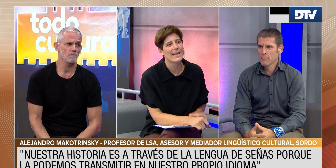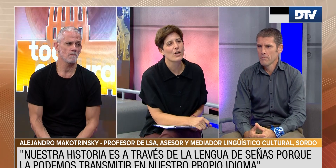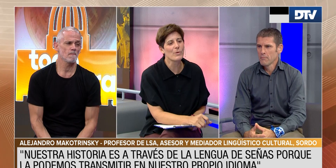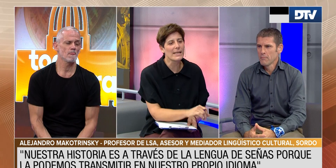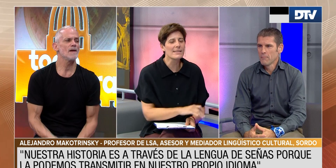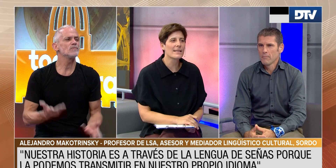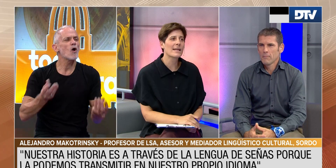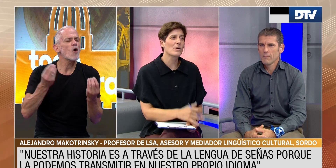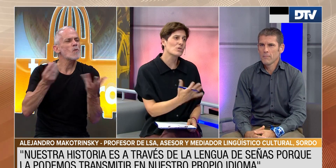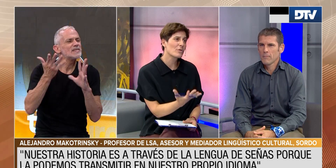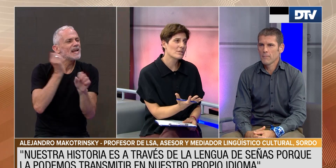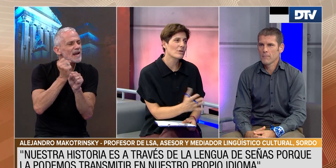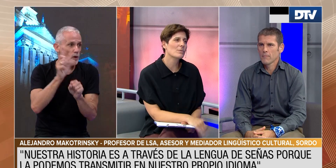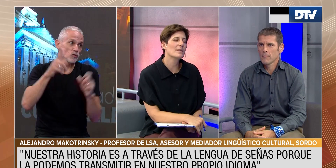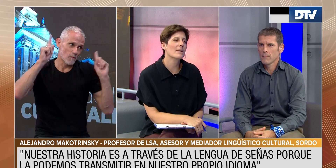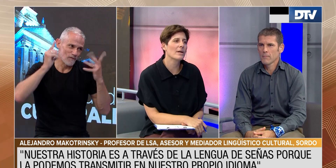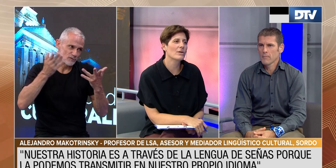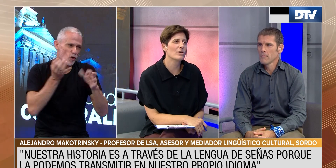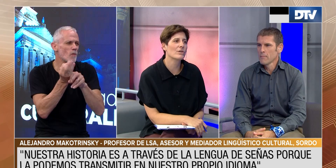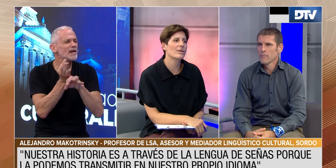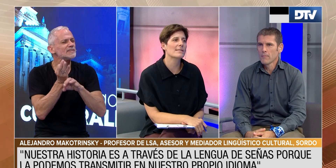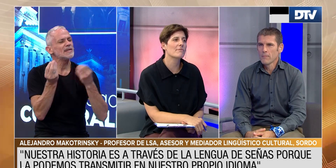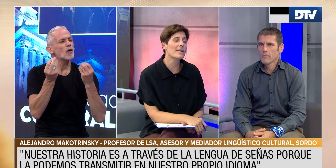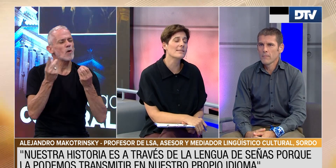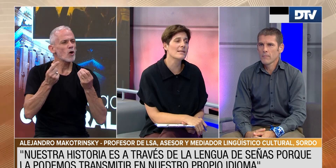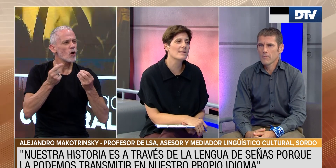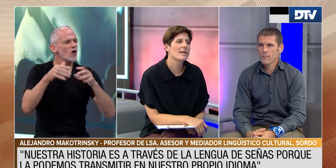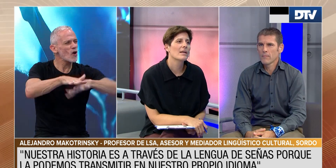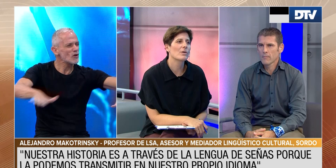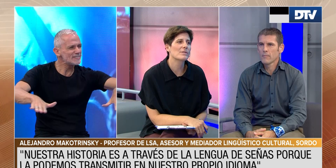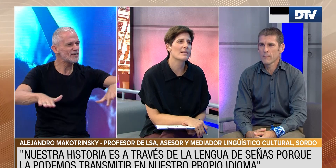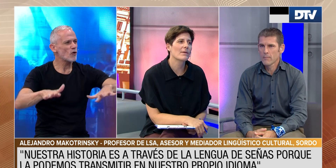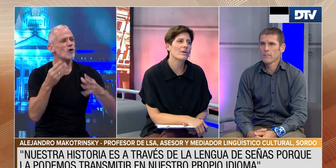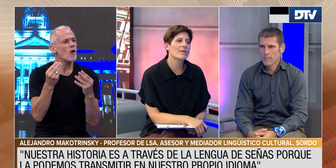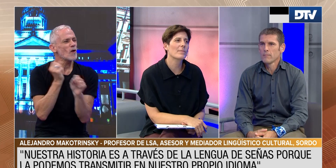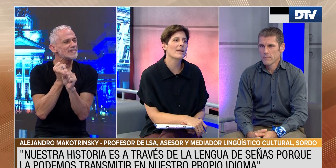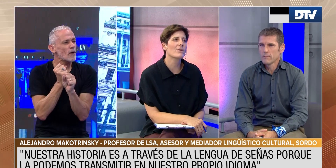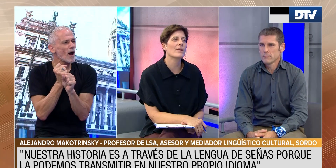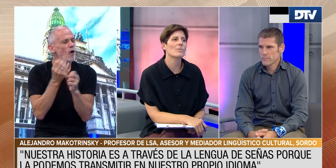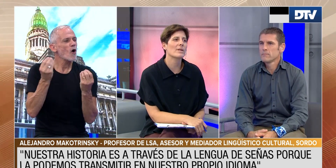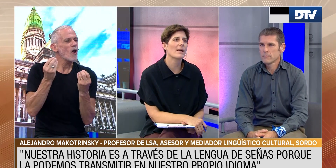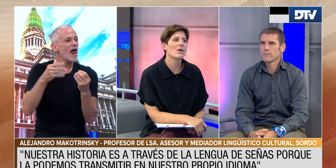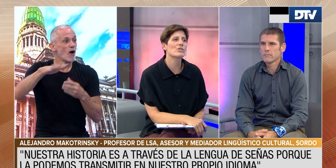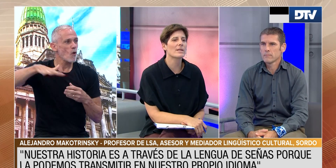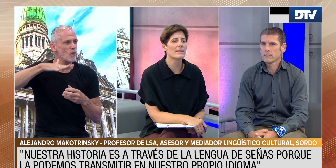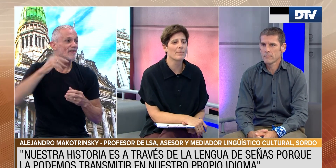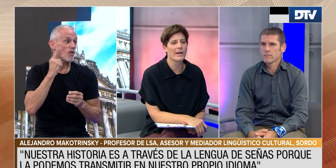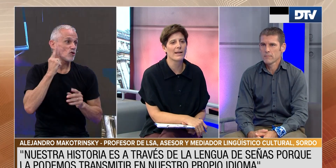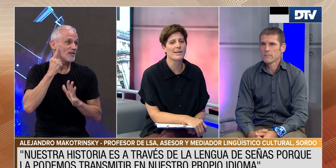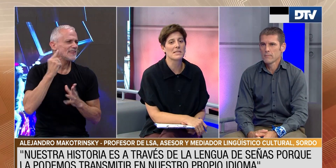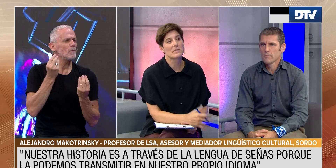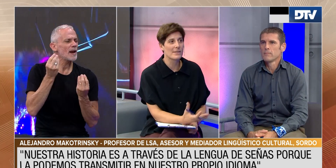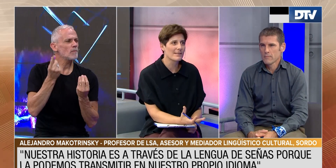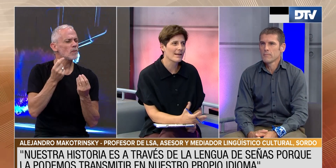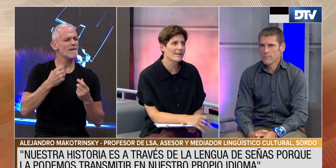desarrollándonos. ¿Cómo es el trabajo? Vos sos profesor. ¿Cómo es el trabajo con las infancias? ¿Cómo es el trabajo también con la comunidad oyente